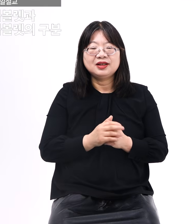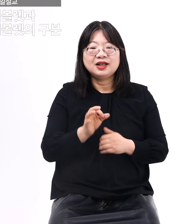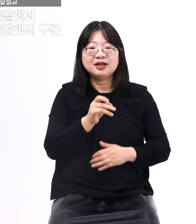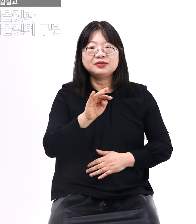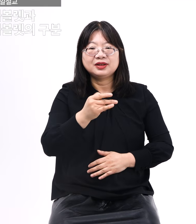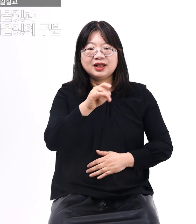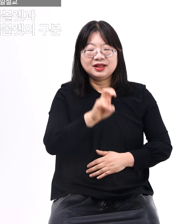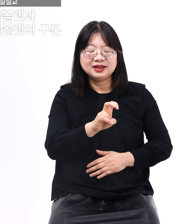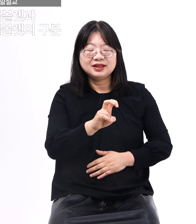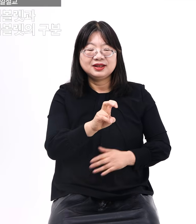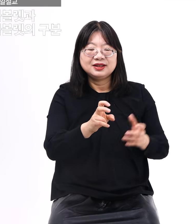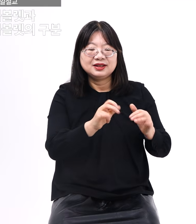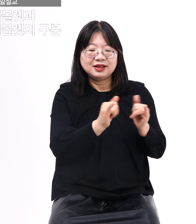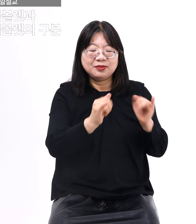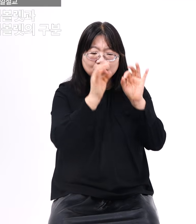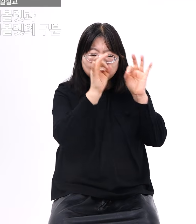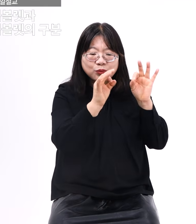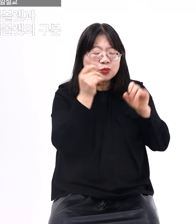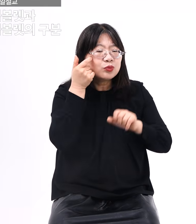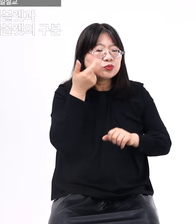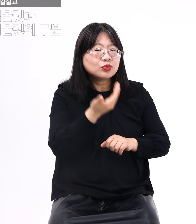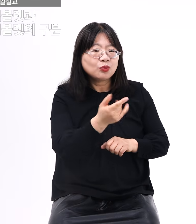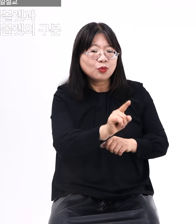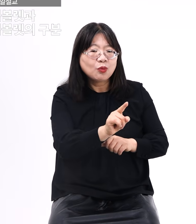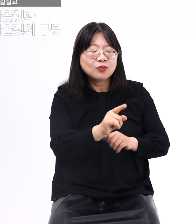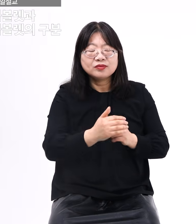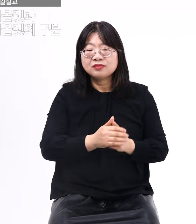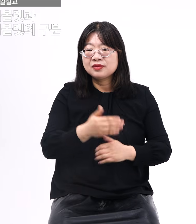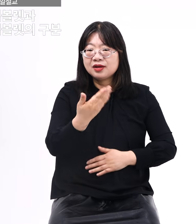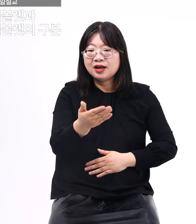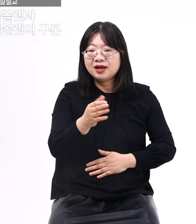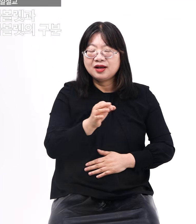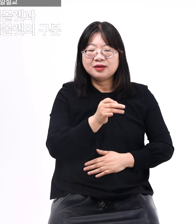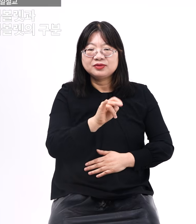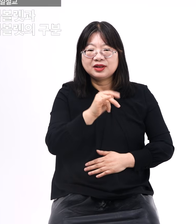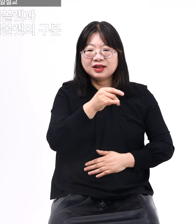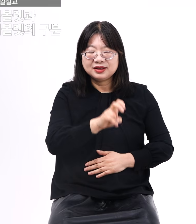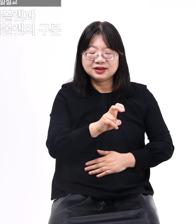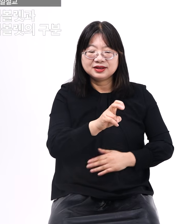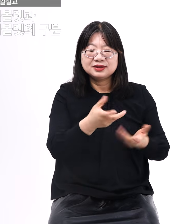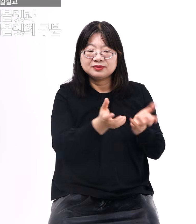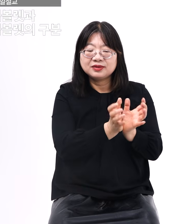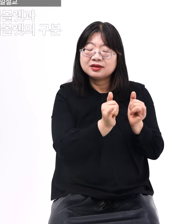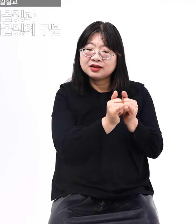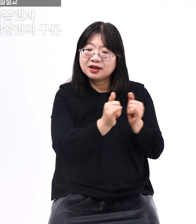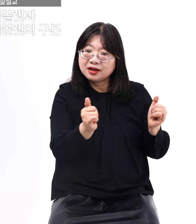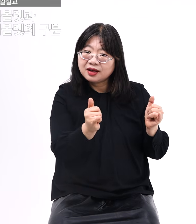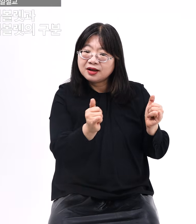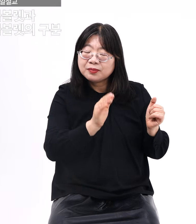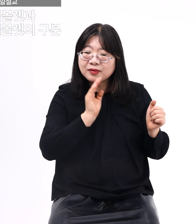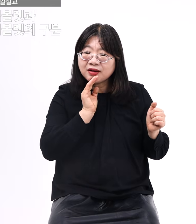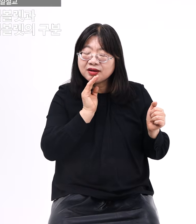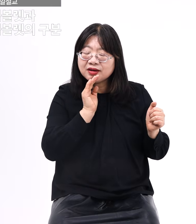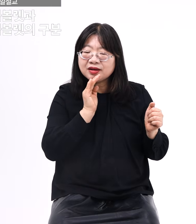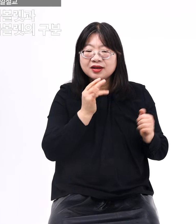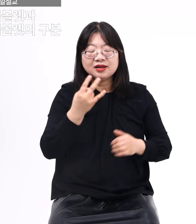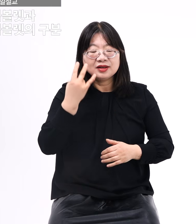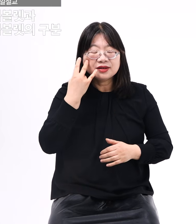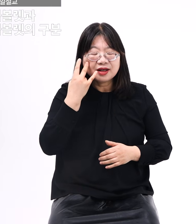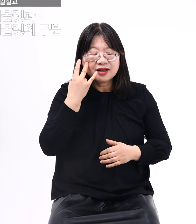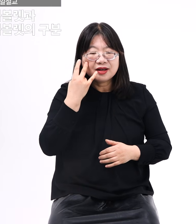에브라임 지파 사람들을 보고 이렇게 물은 거예요. 당신 에브라임 지파 사람입니까? 네, 그러면 어떻게